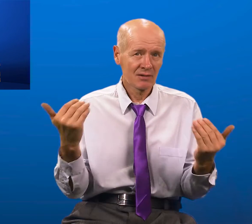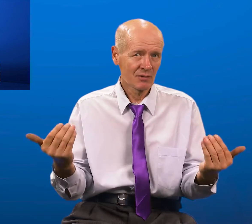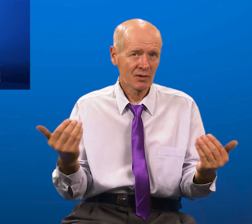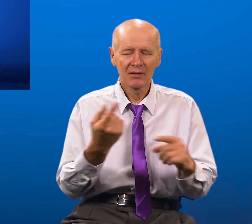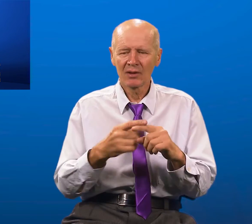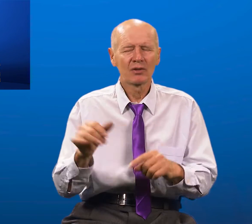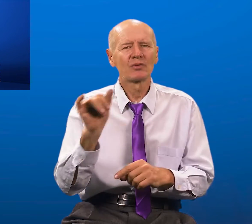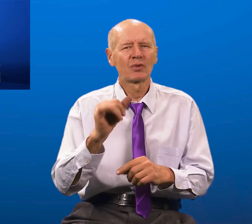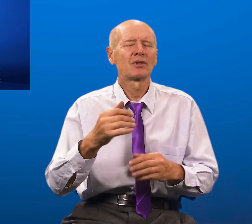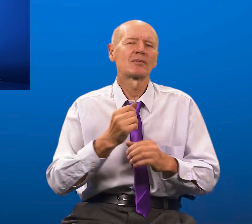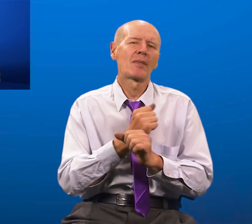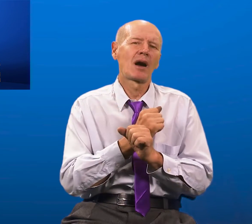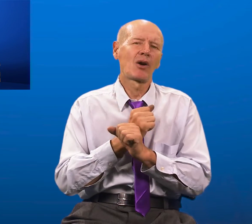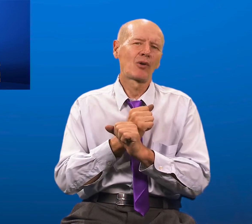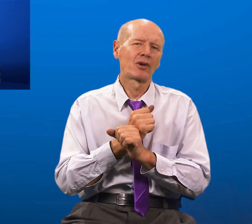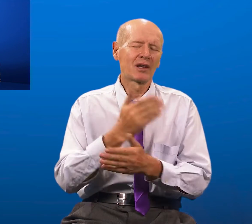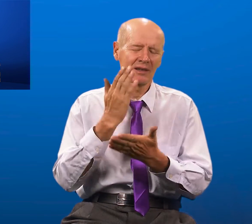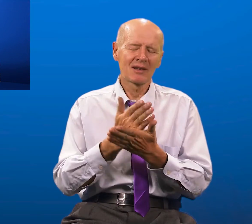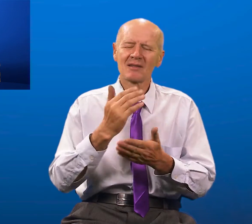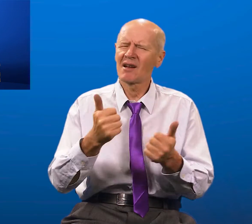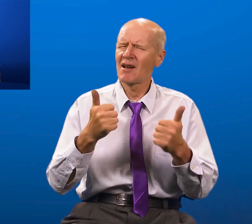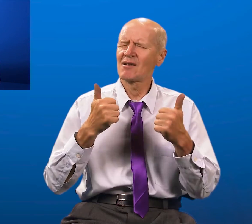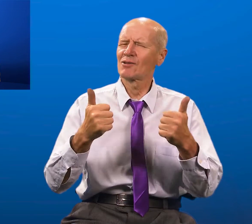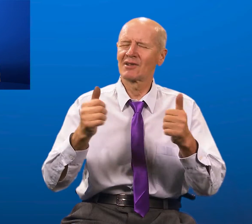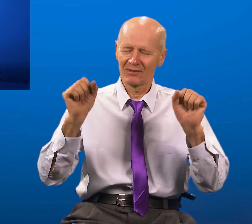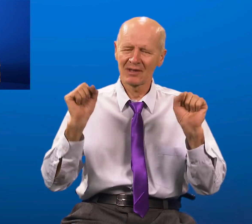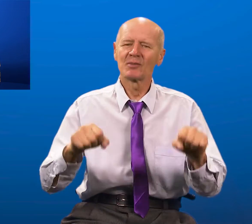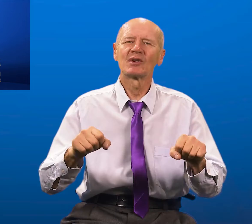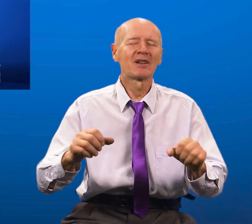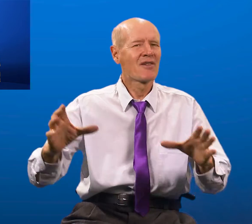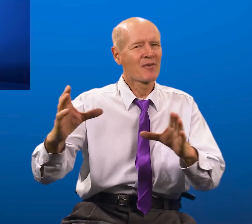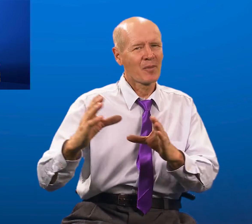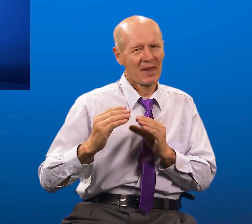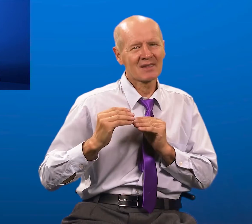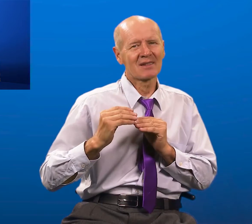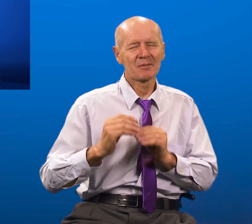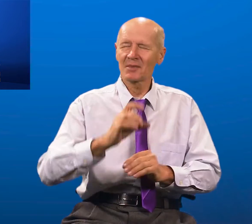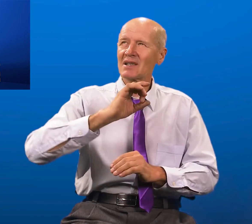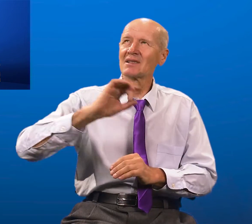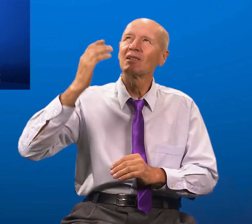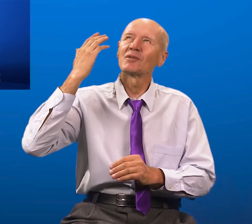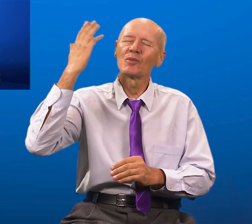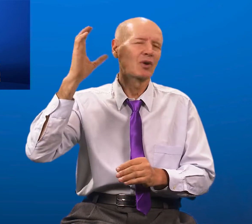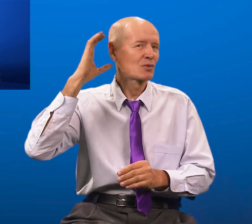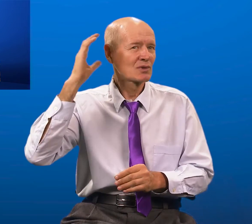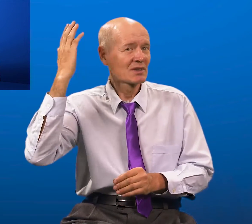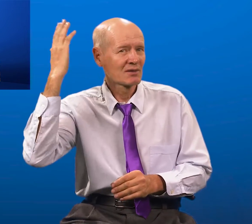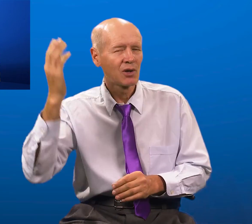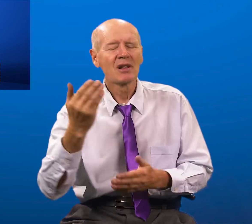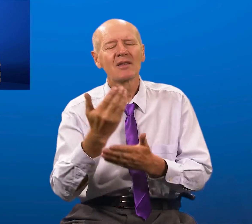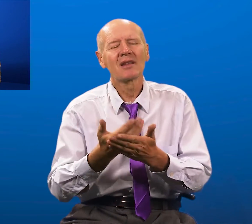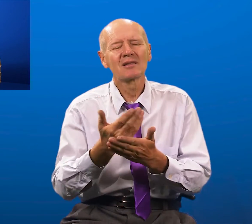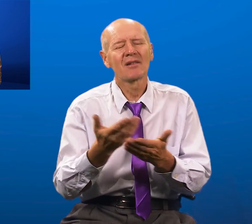святой субботний покой, у нас есть хорошая возможность вместе прославить Бога, поклониться Ему, услышать Его